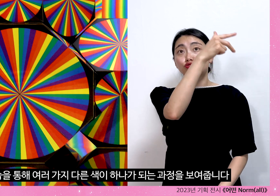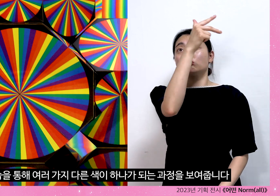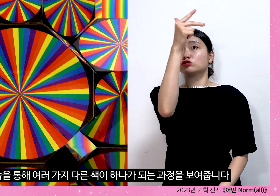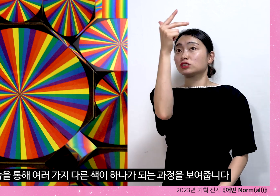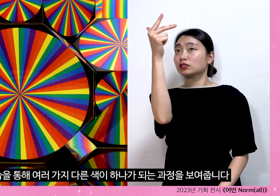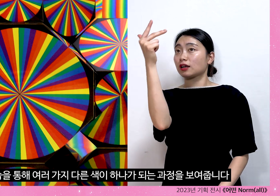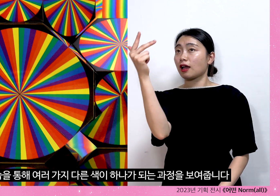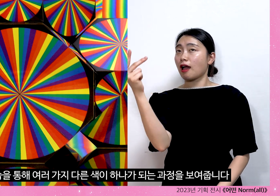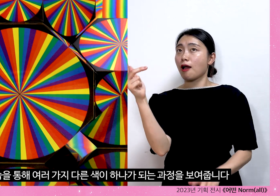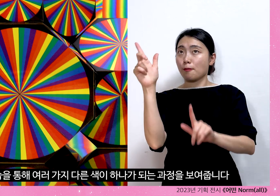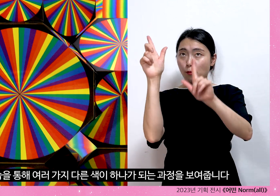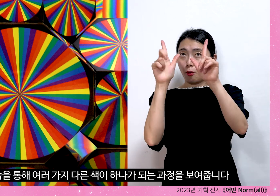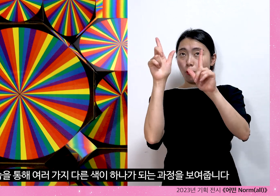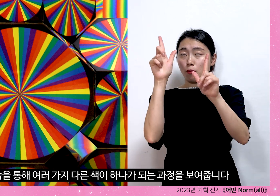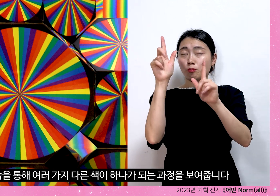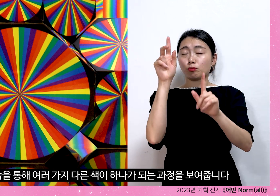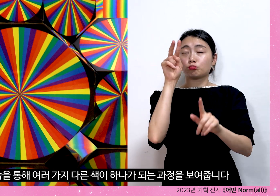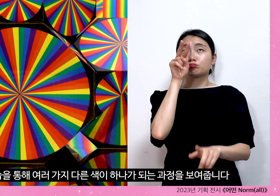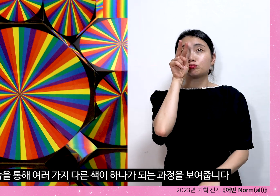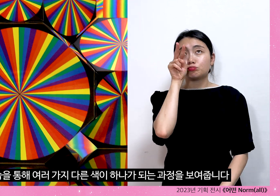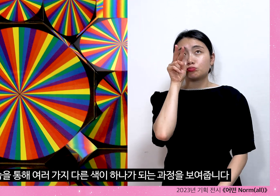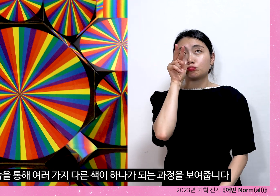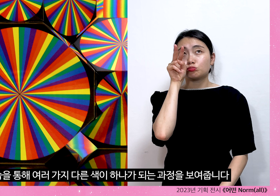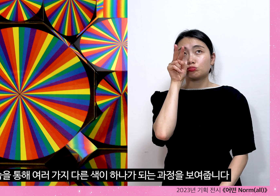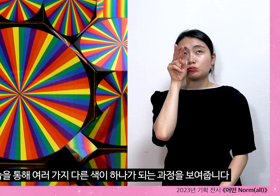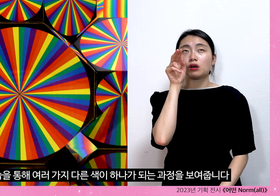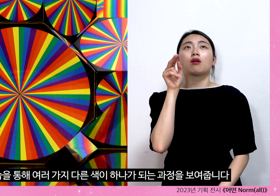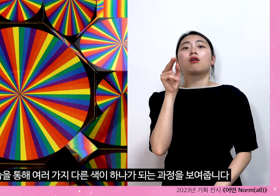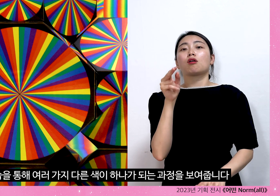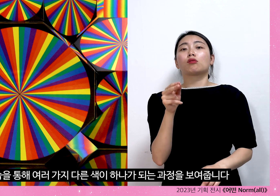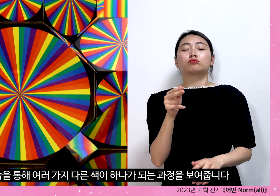무지개의 모습을 통해 여러 가지 다른 색이